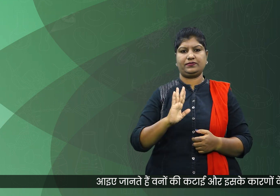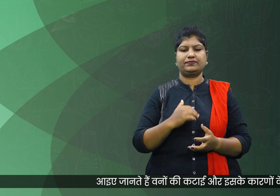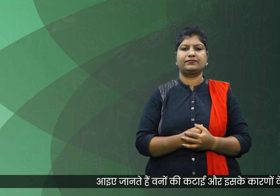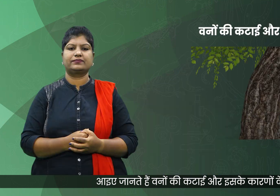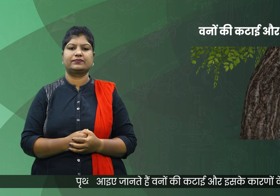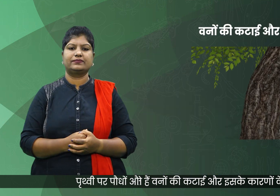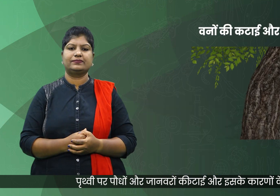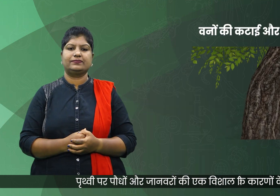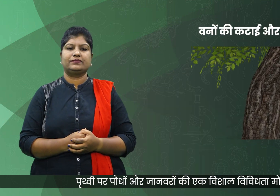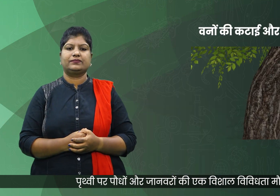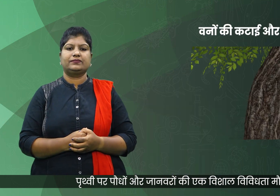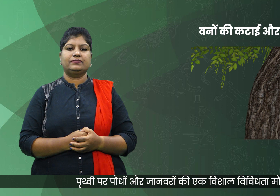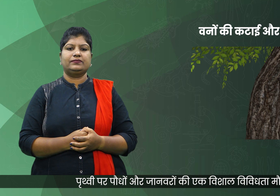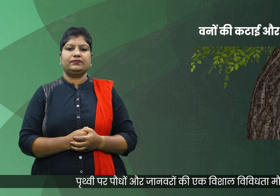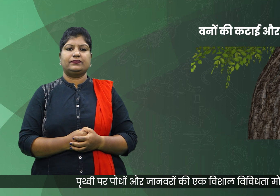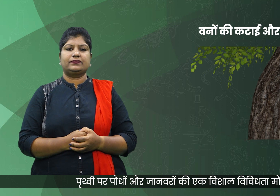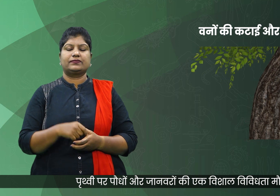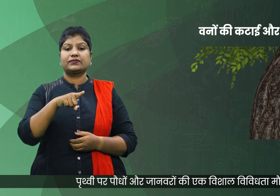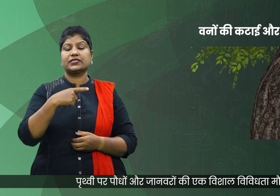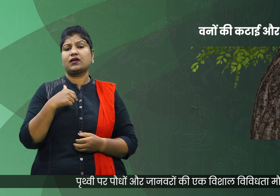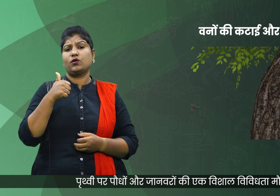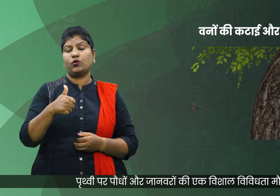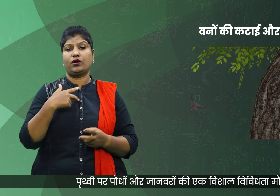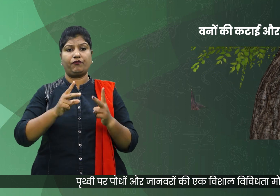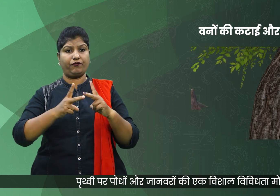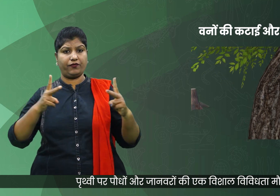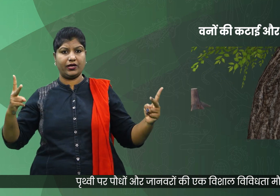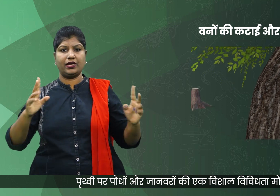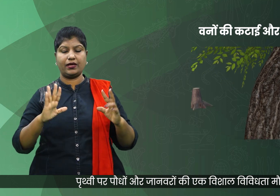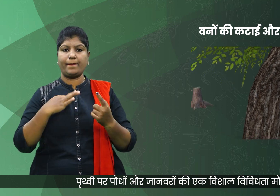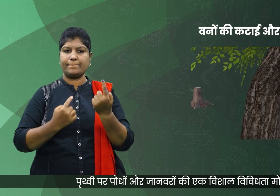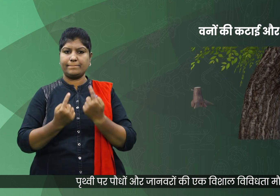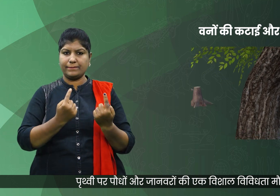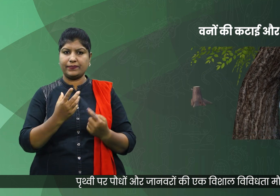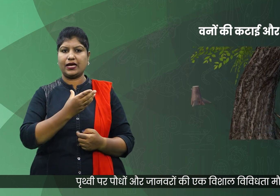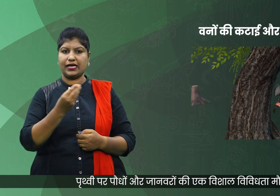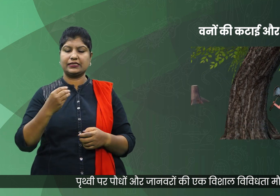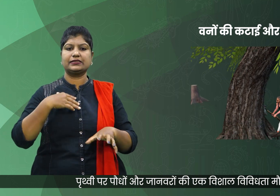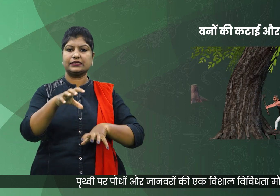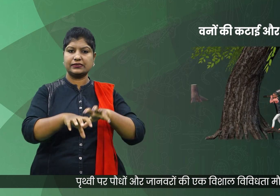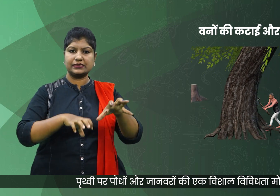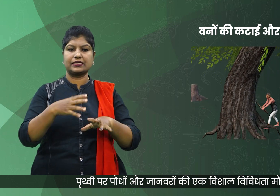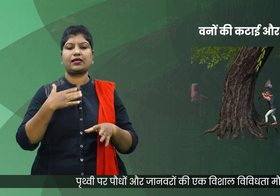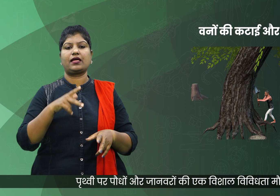पृत्वी पर पौधों और जानवरों की एक विशाल विवित्ता मौजुद है।